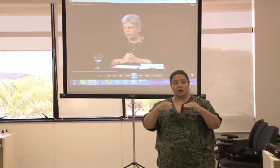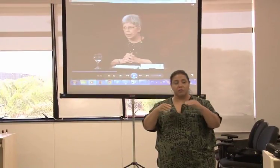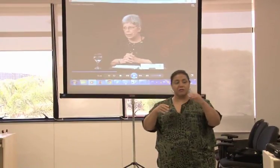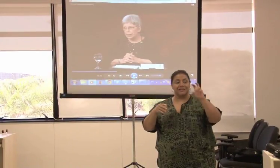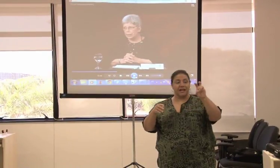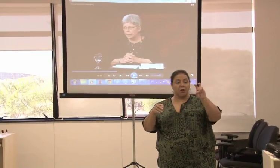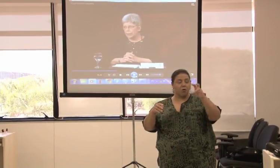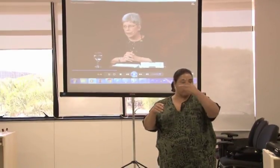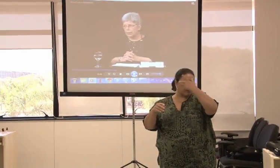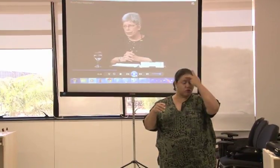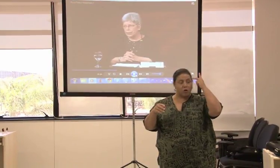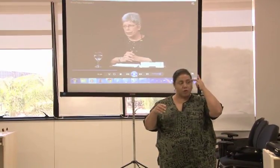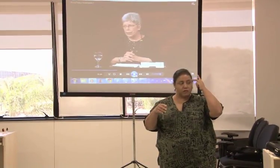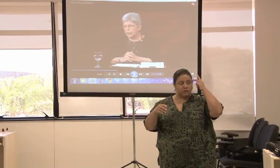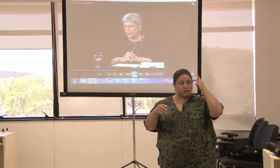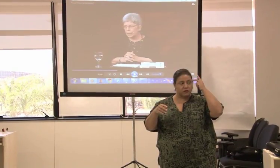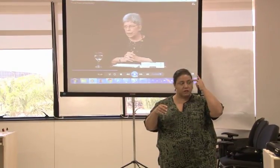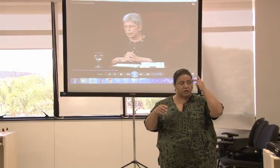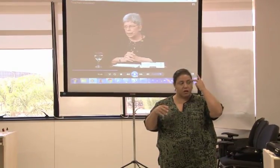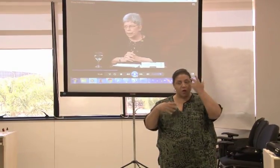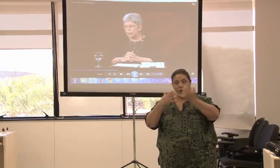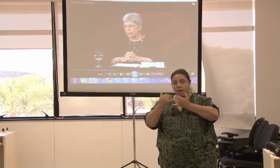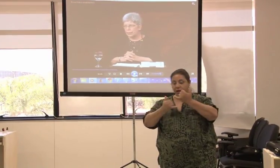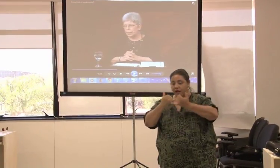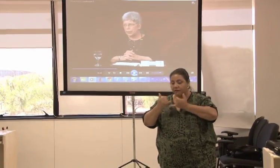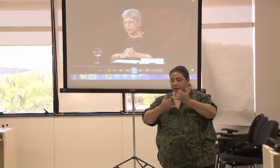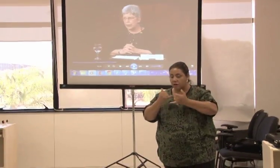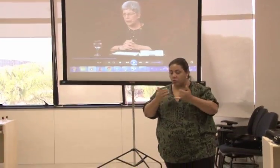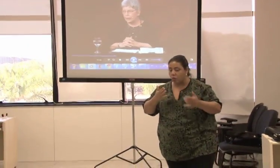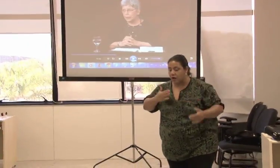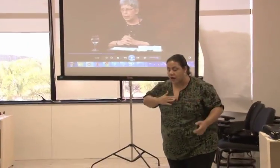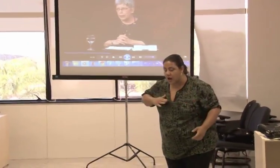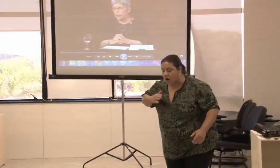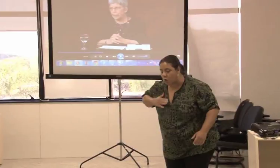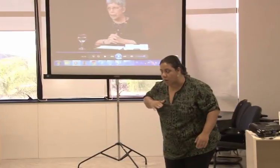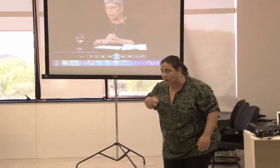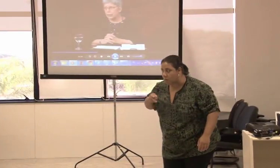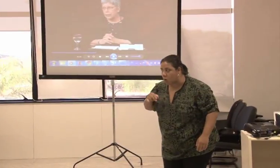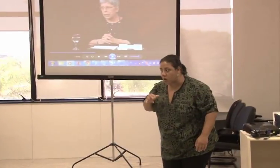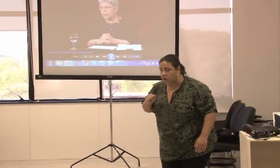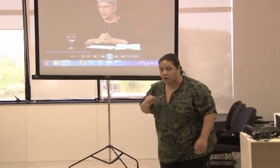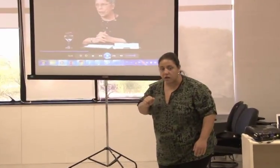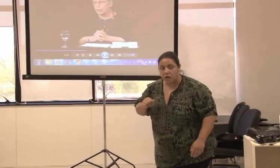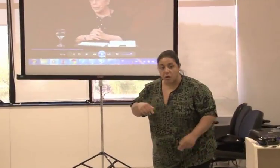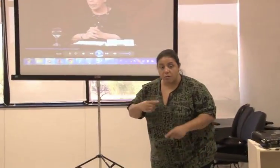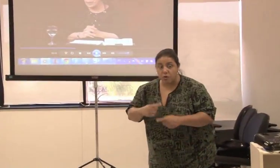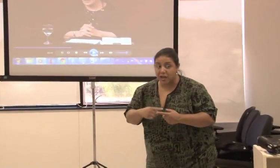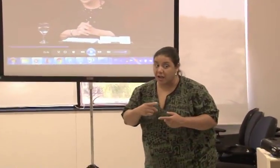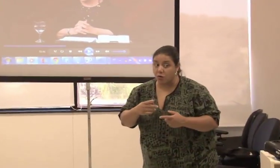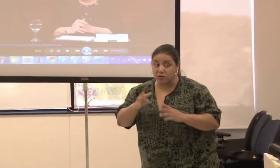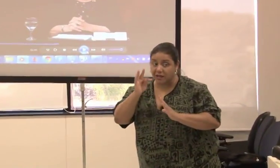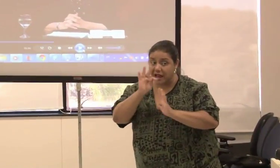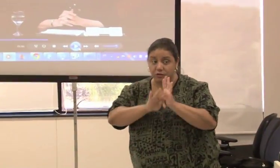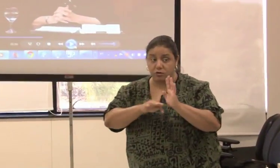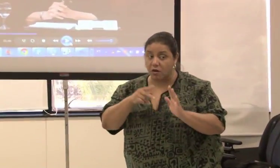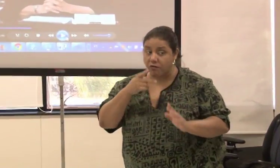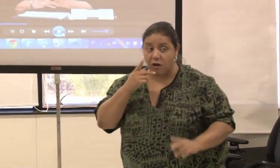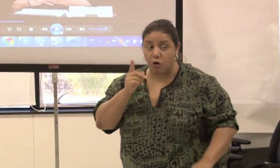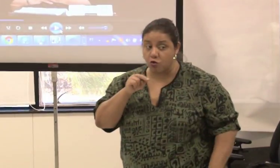cortamos 5 pessoas com a brincadeira do calma, Mônica. Porque o texto não falou